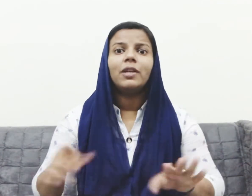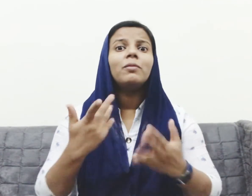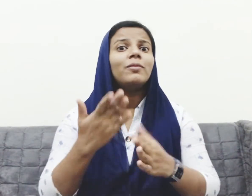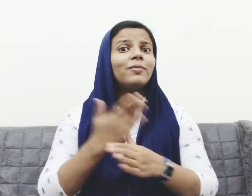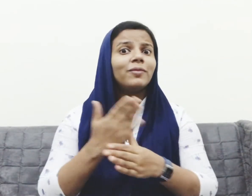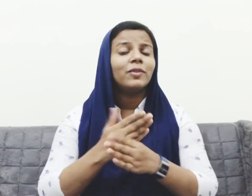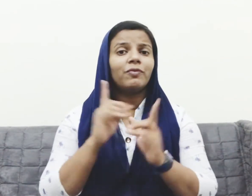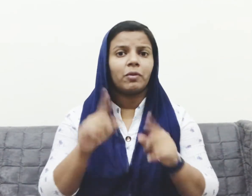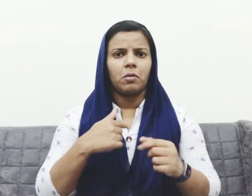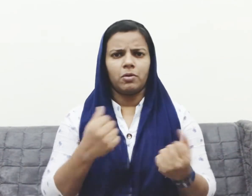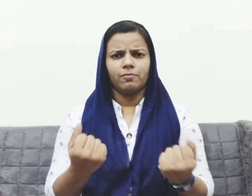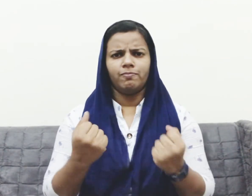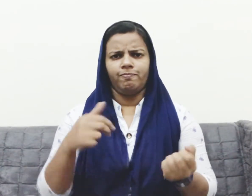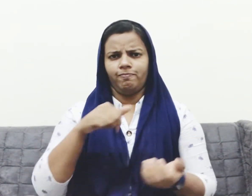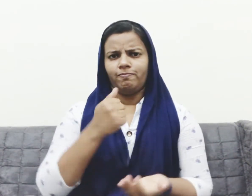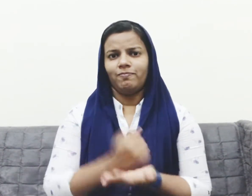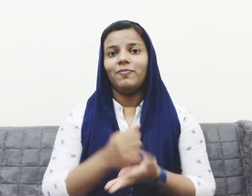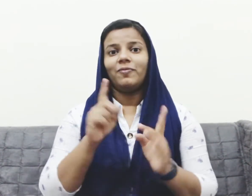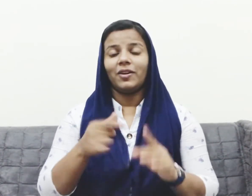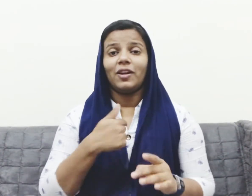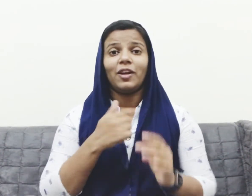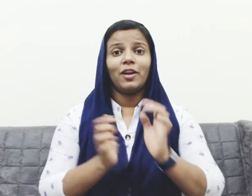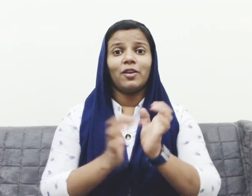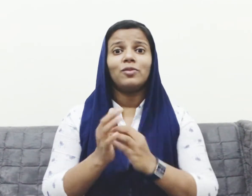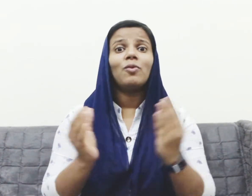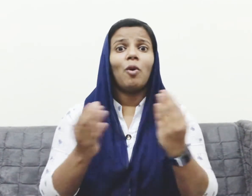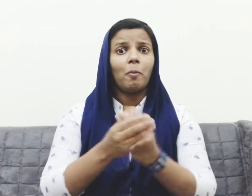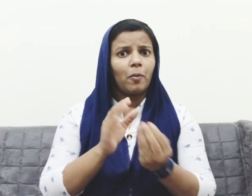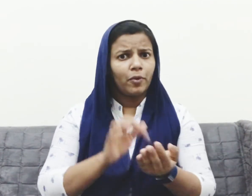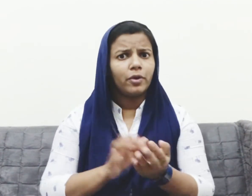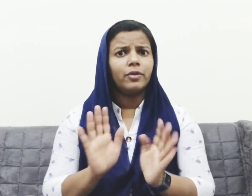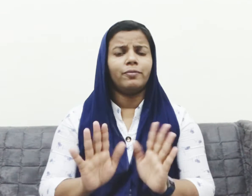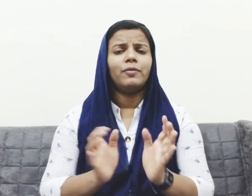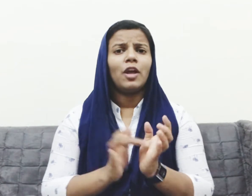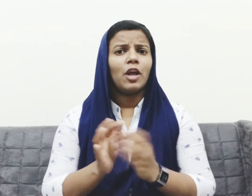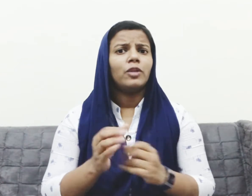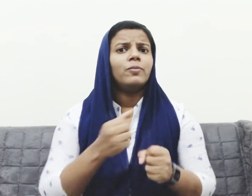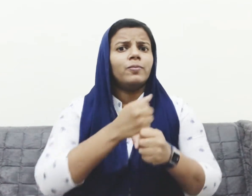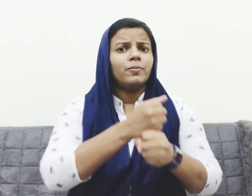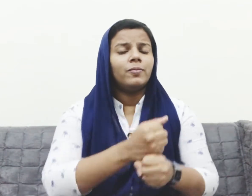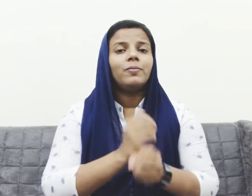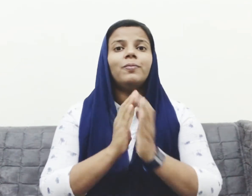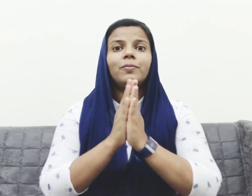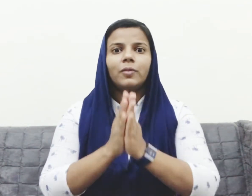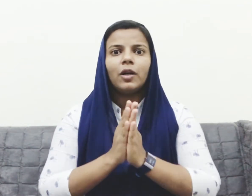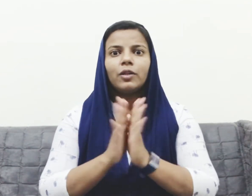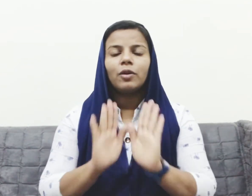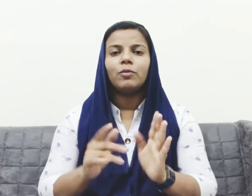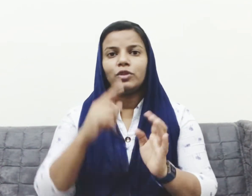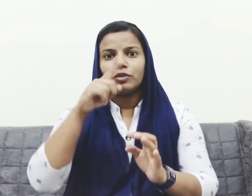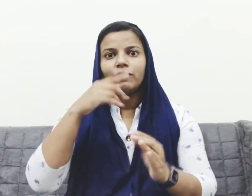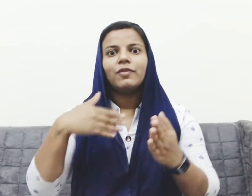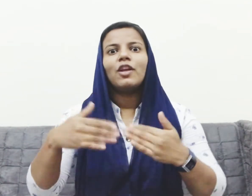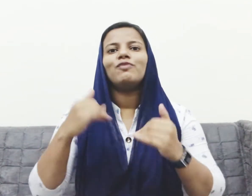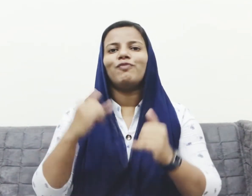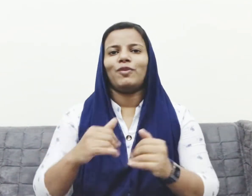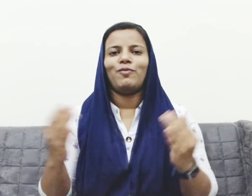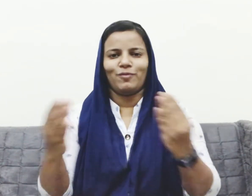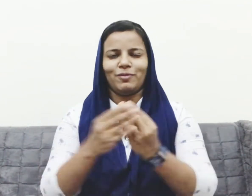ചെയ്താൽ മതി? നമുക്കൊരു ഉറപ്പ് വന്നാൽ മതി, എനിക്കൊരു കർത്താവുണ്ട്. ആ കർത്താവിൽ ആശ്രയിച്ച് കർത്താവിനെ സ്തുതിക്കുമ്പോൾ ജീവിതാനുഭവങ്ങൾക്ക് മാറ്റം വരും. നമുക്കൊരുമിച്ച്